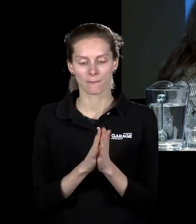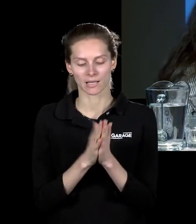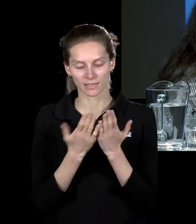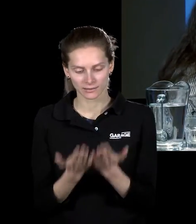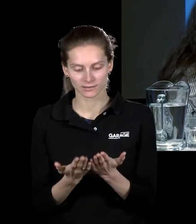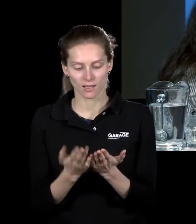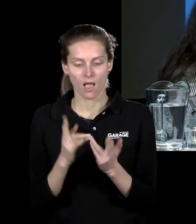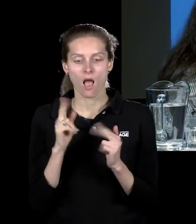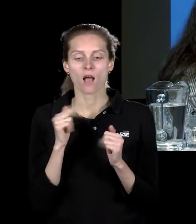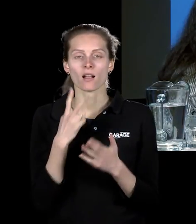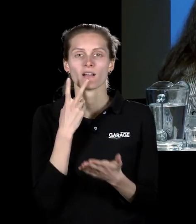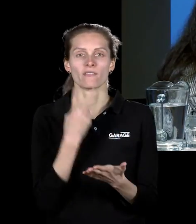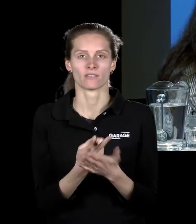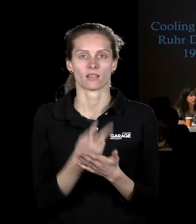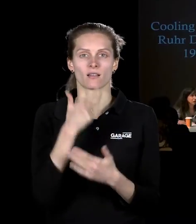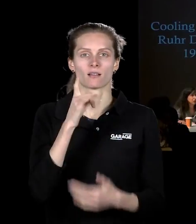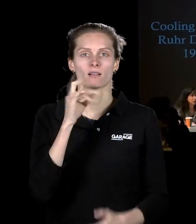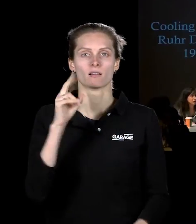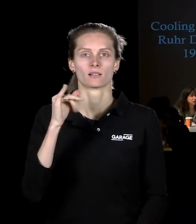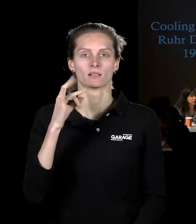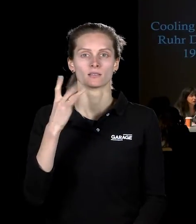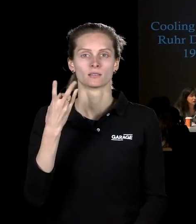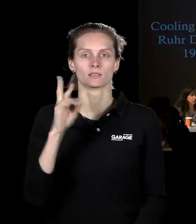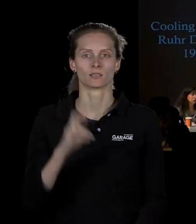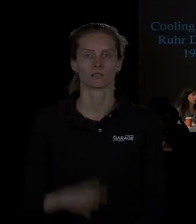эти самые градирни.